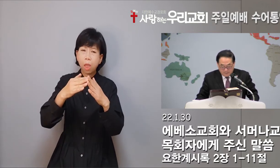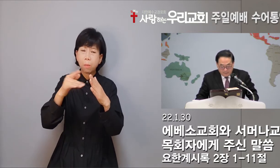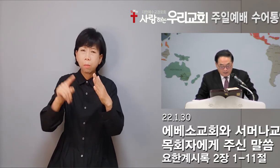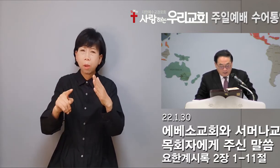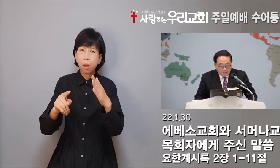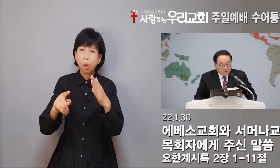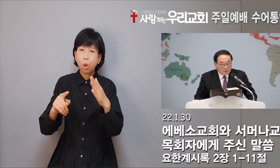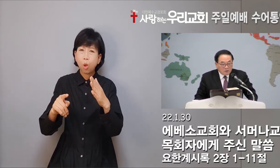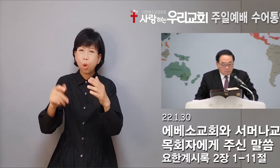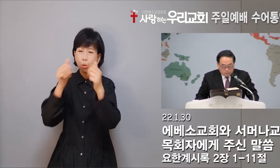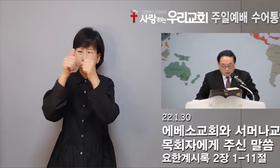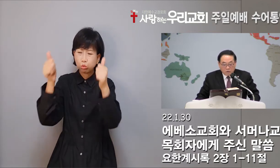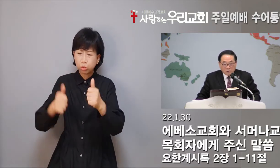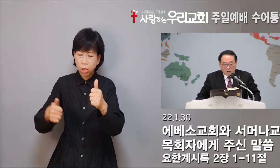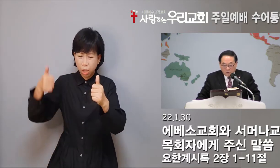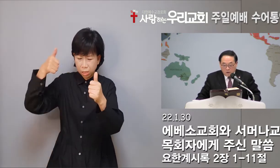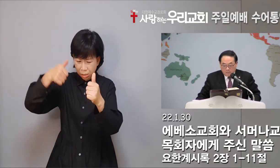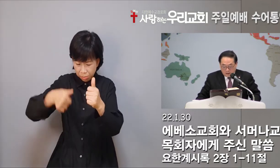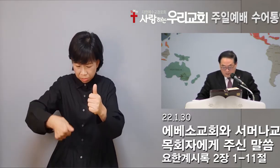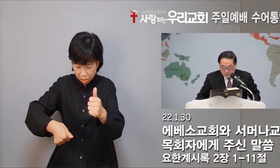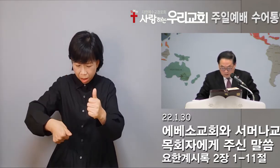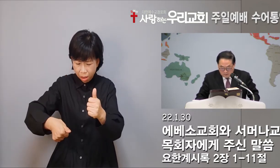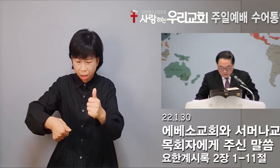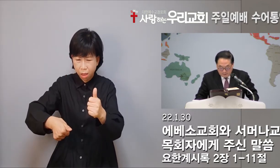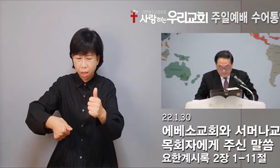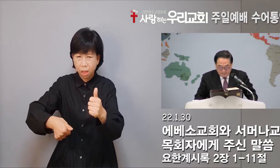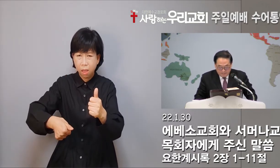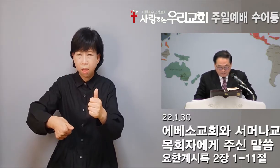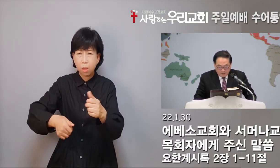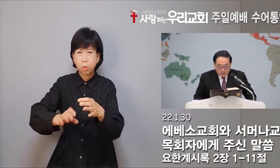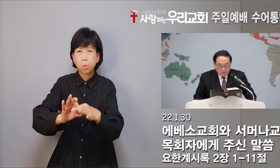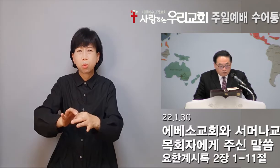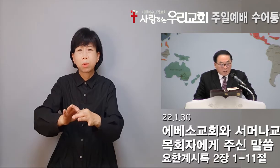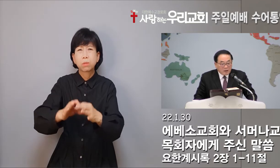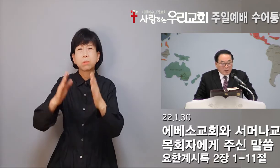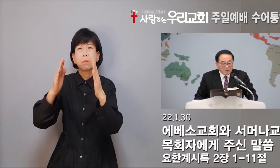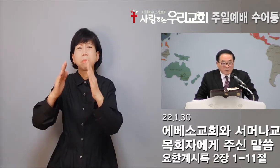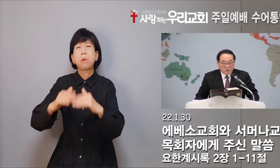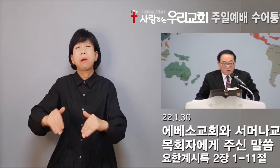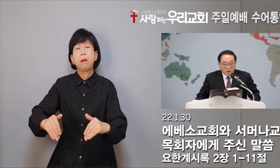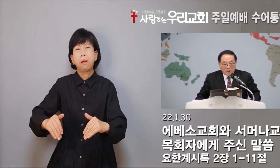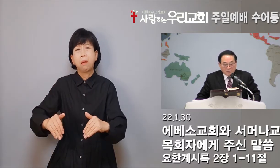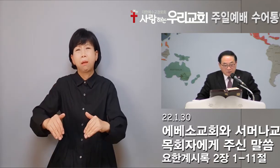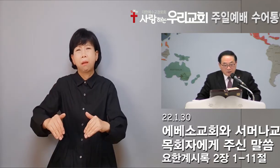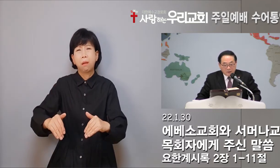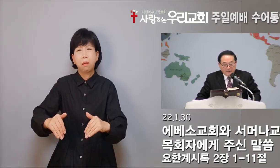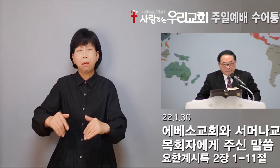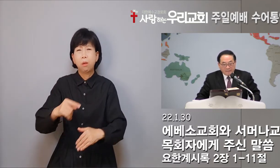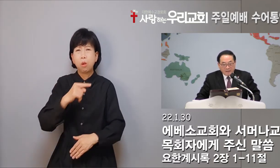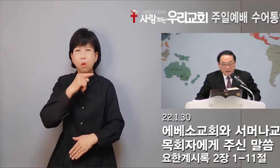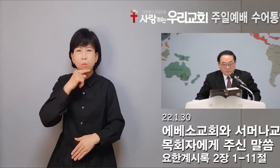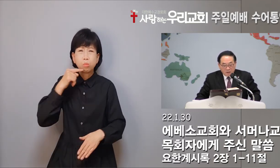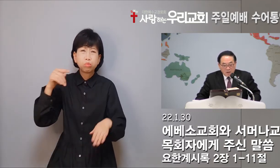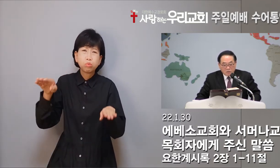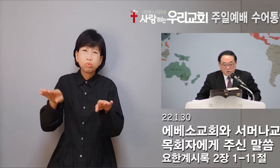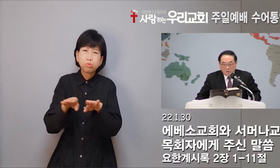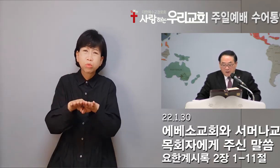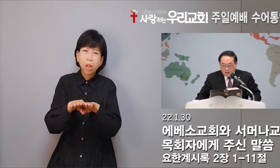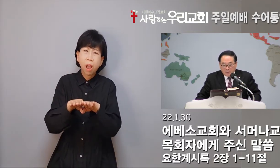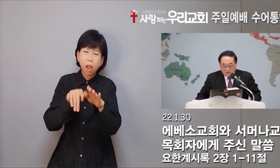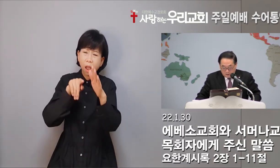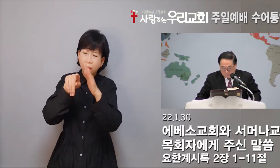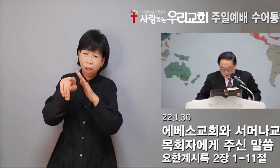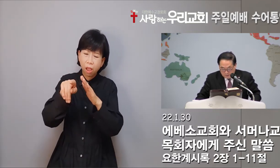것입니다. 그것은 무서운 경고의 말씀인 것입니다. 북한에 가면 교회가 없습니다.